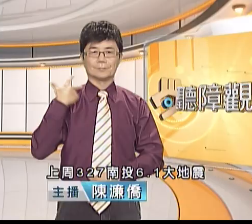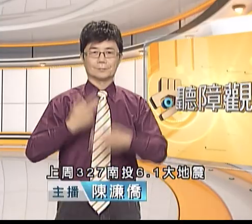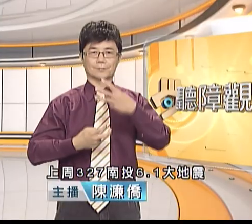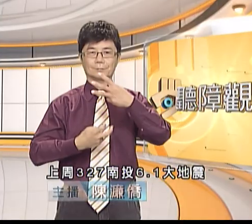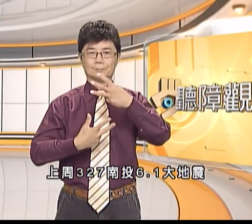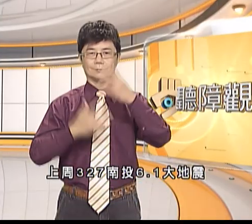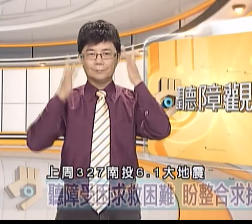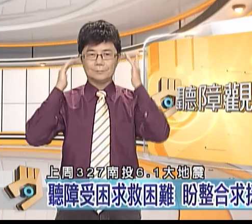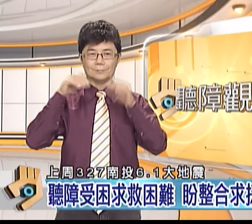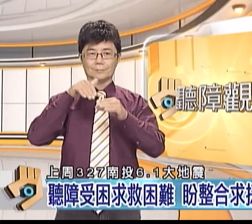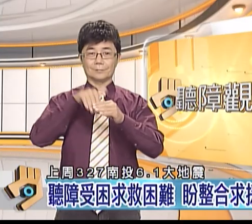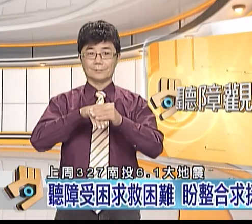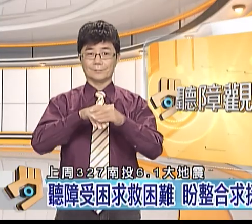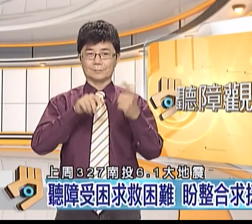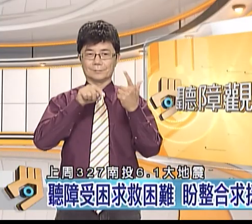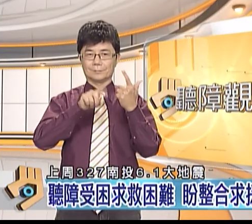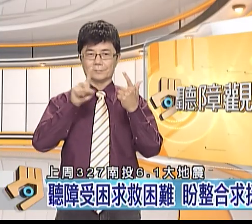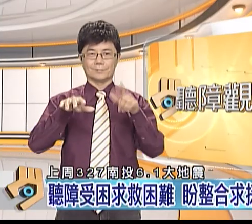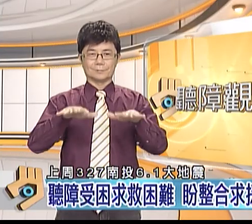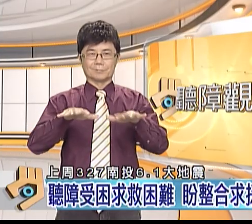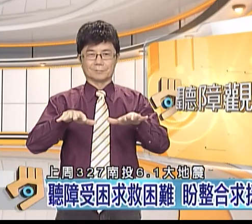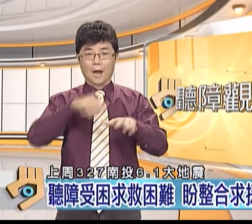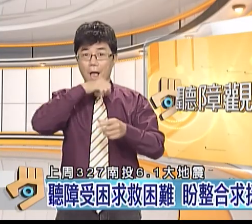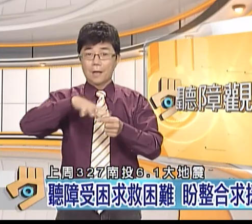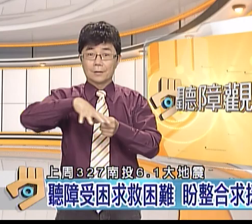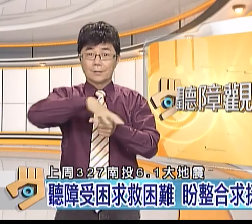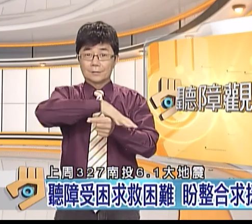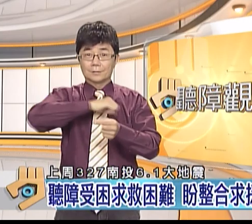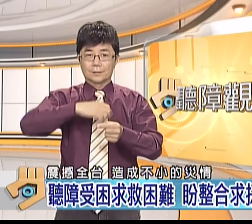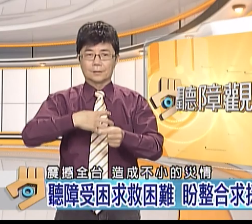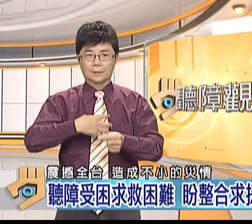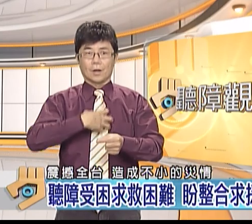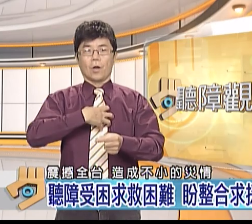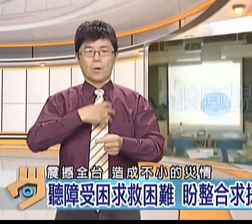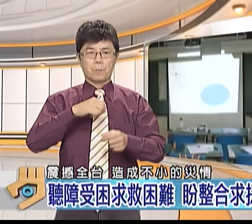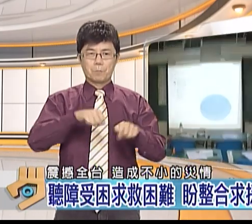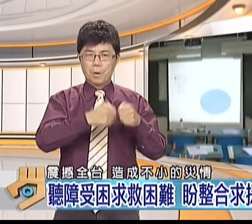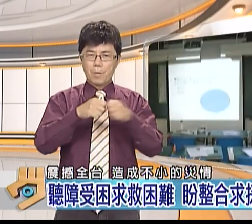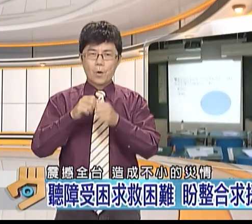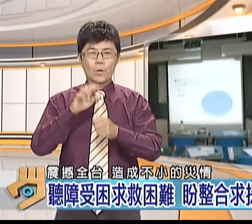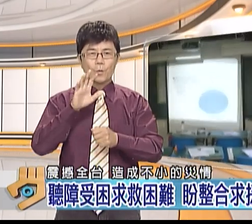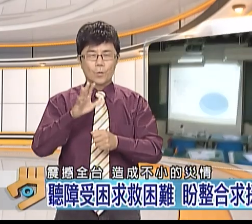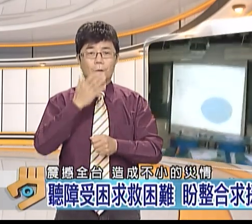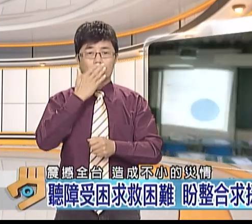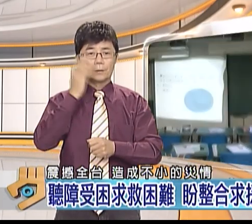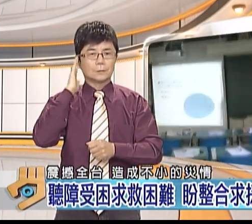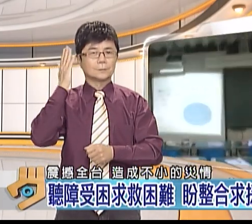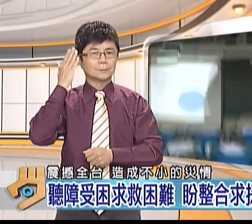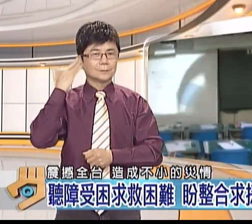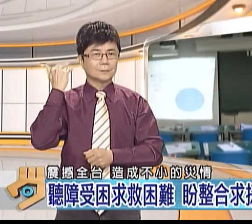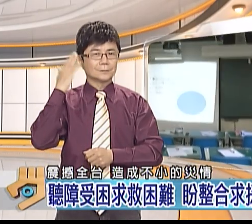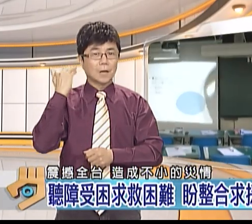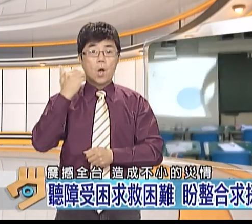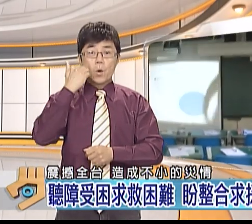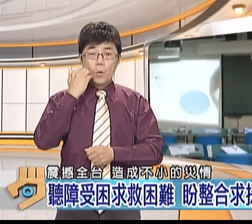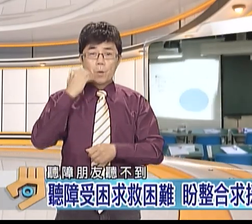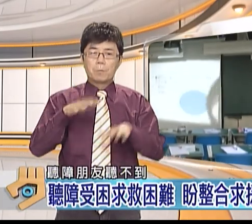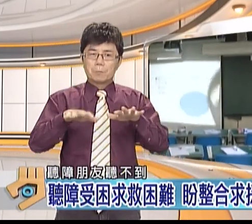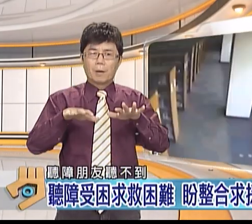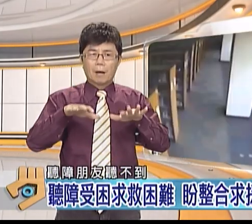上周327南投 6.1 大地震震撼全台，造成不小的灾情。听障朋友